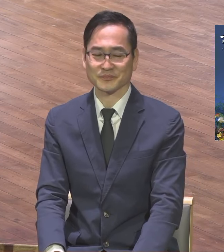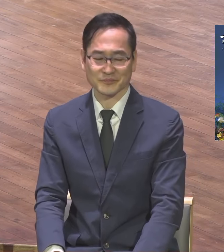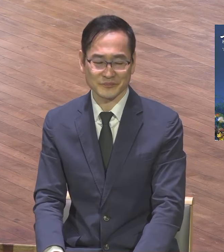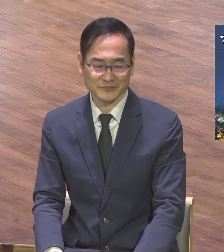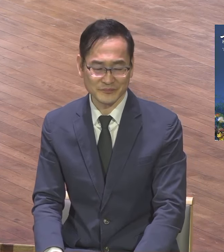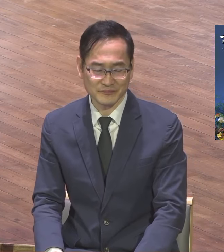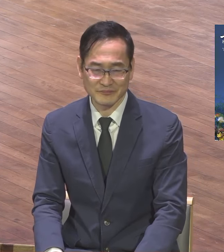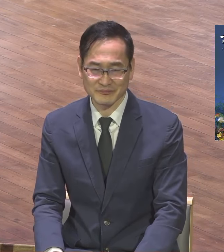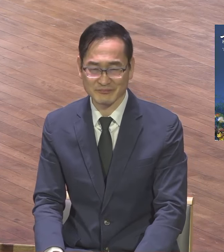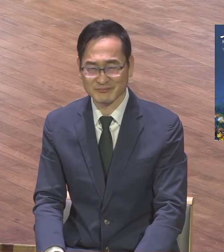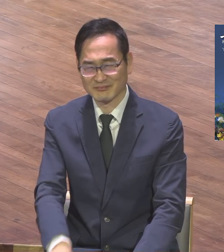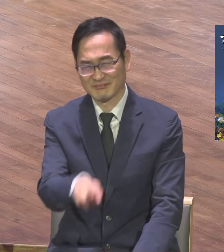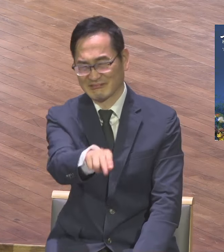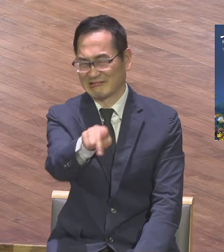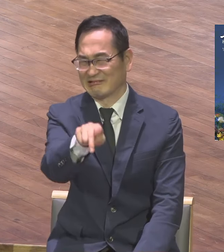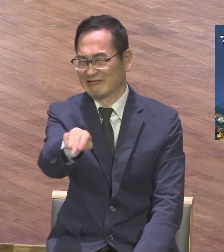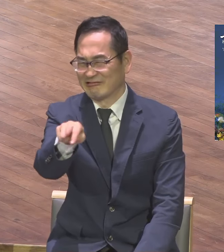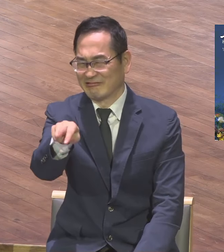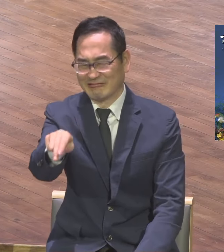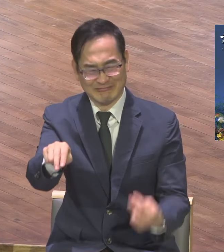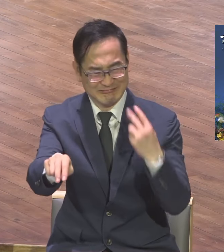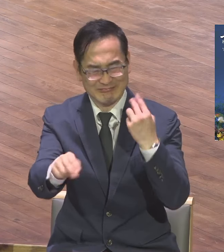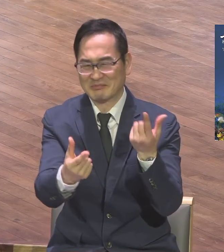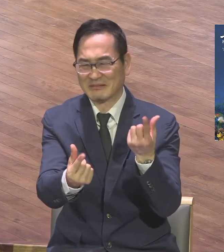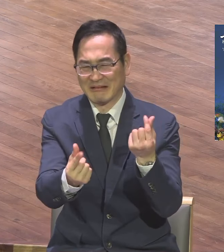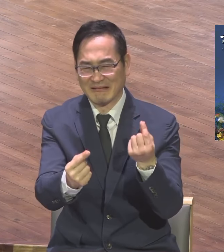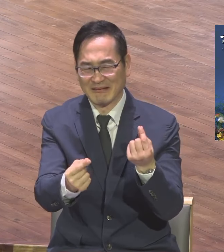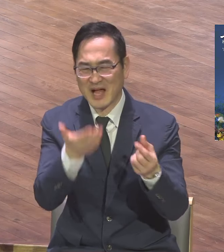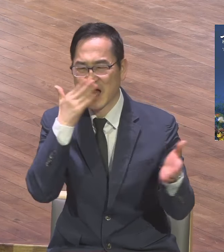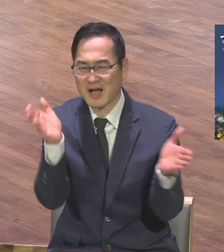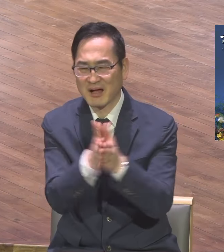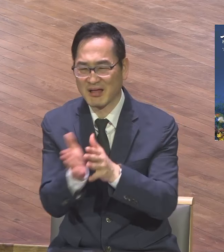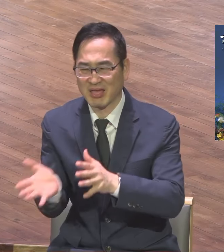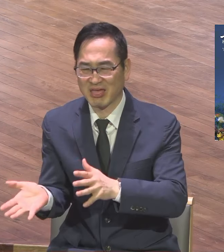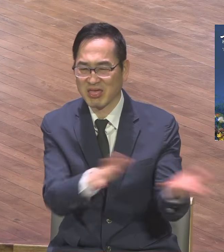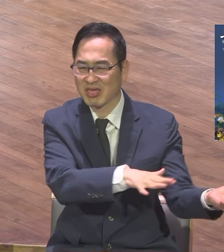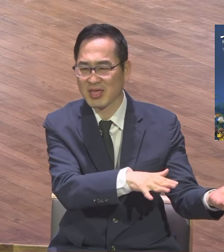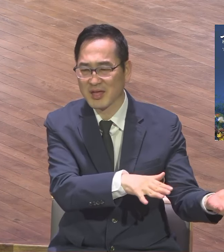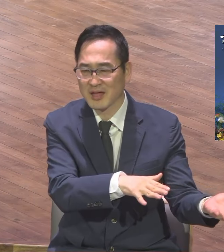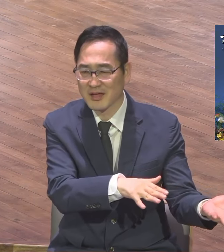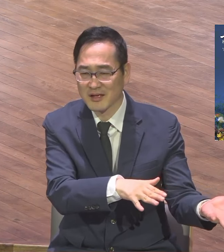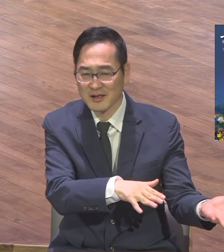나도 정죄하고 남도 정죄하고 생지옥 만들어버린 거예요.